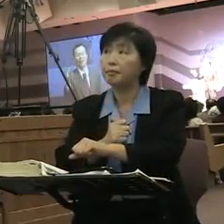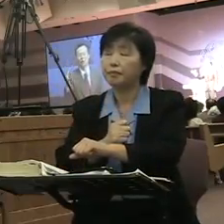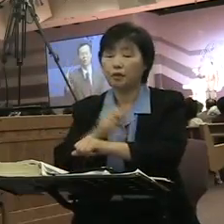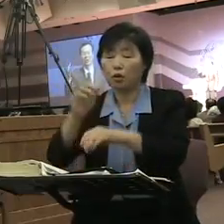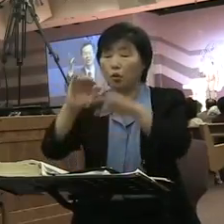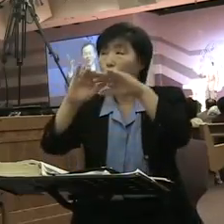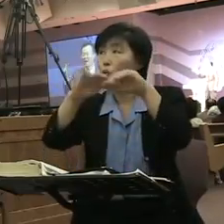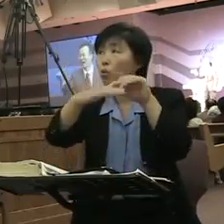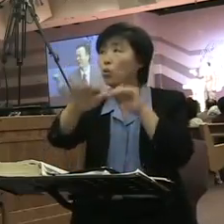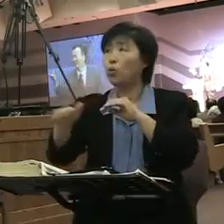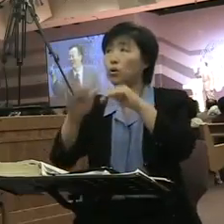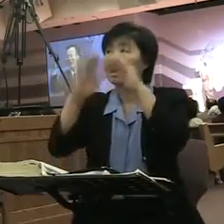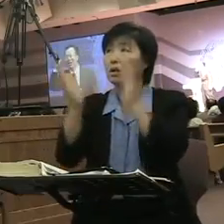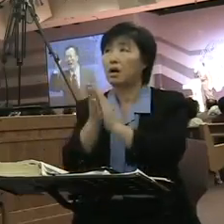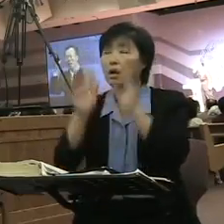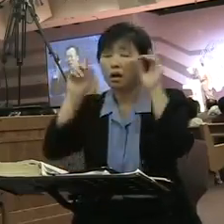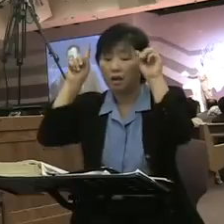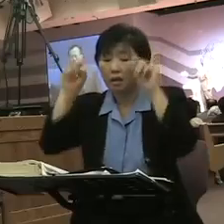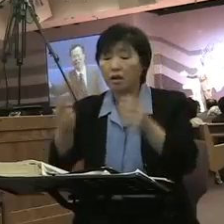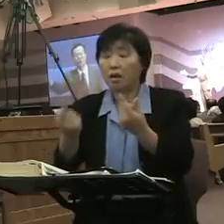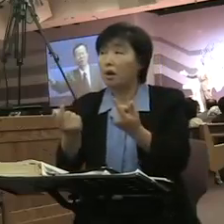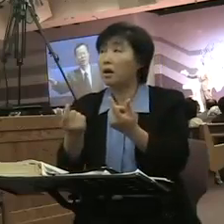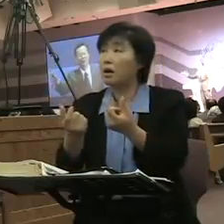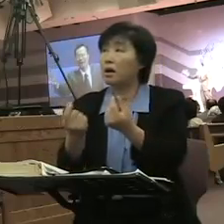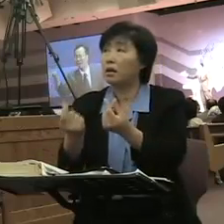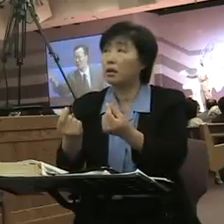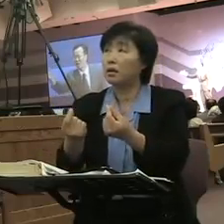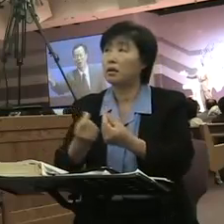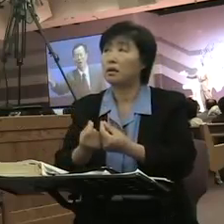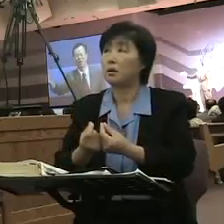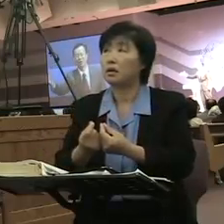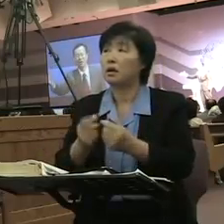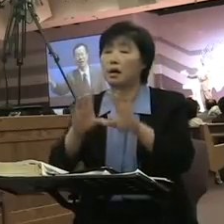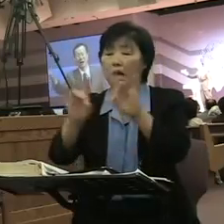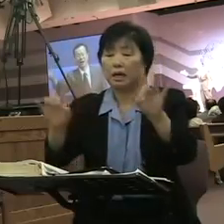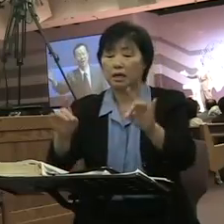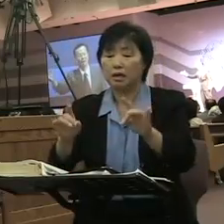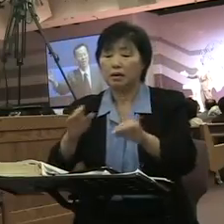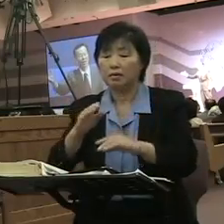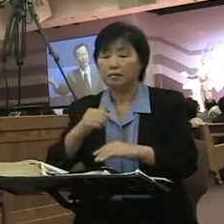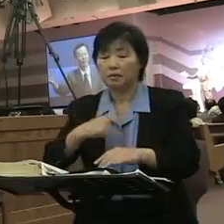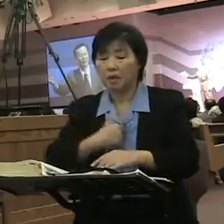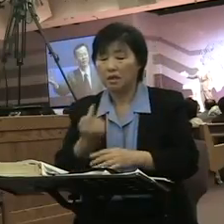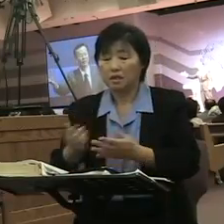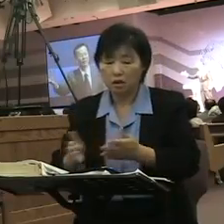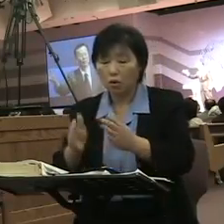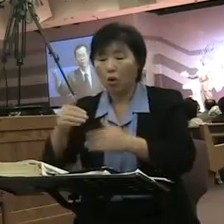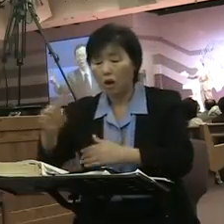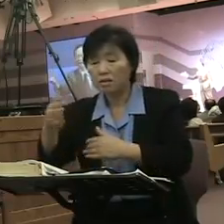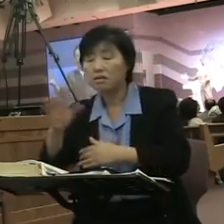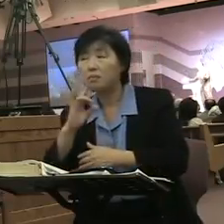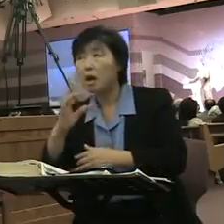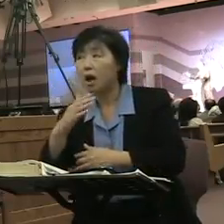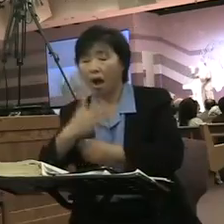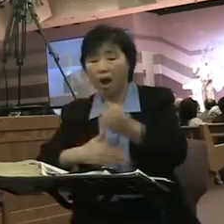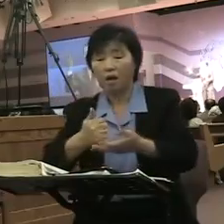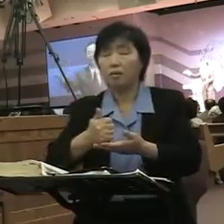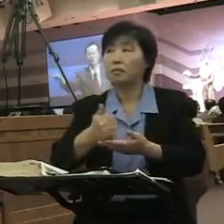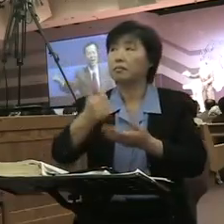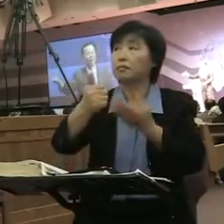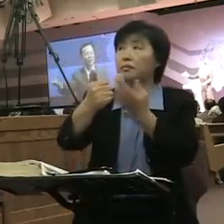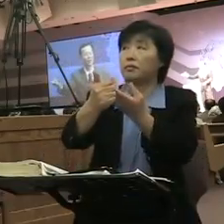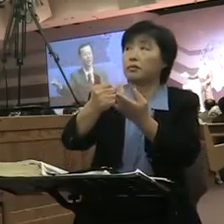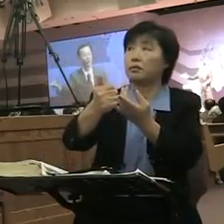양 같아서 제각기 갈 길로 갔지만, 각기 제 길로 갔지만 하나님께서는 우리의 죄악을,